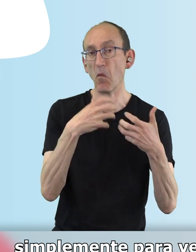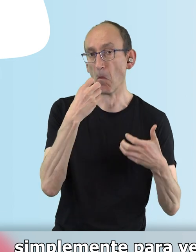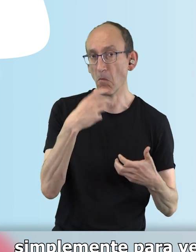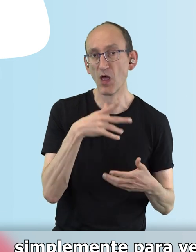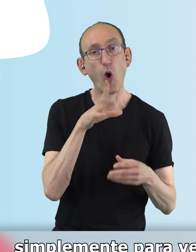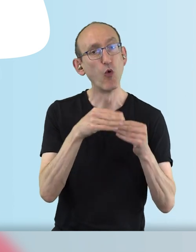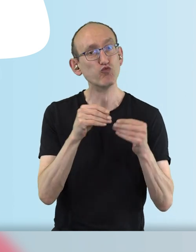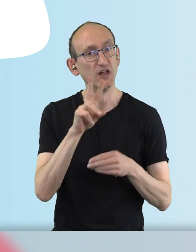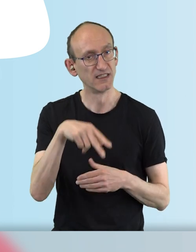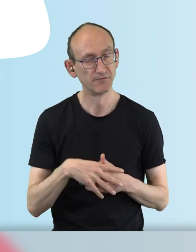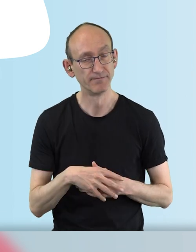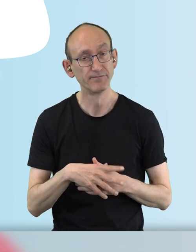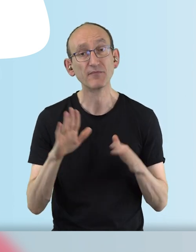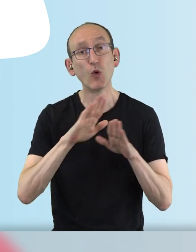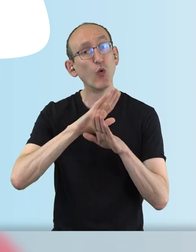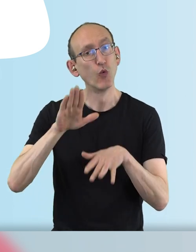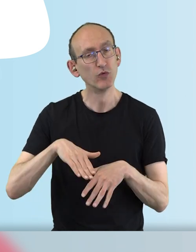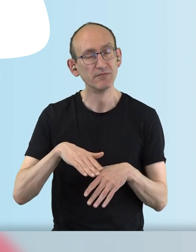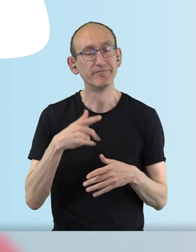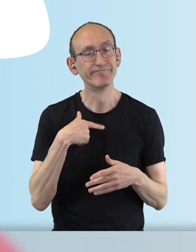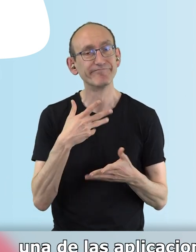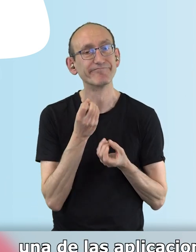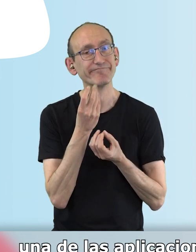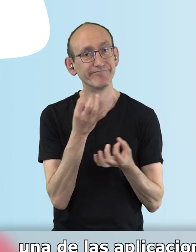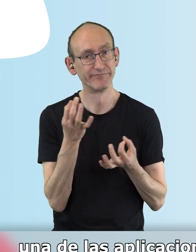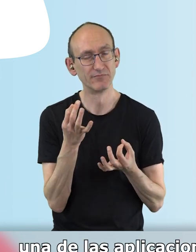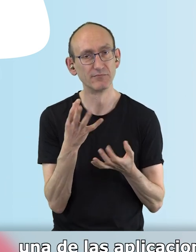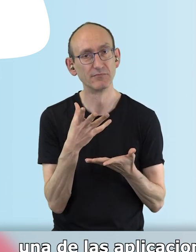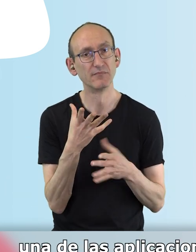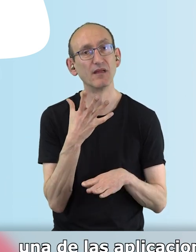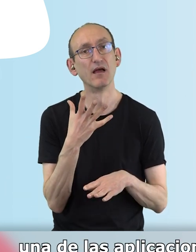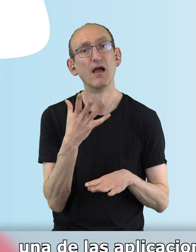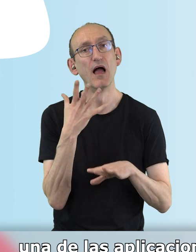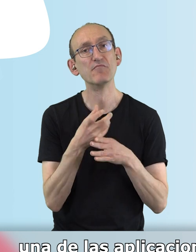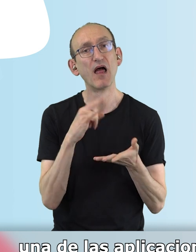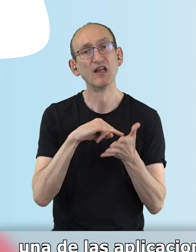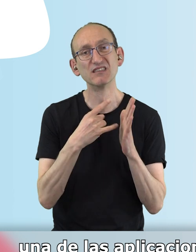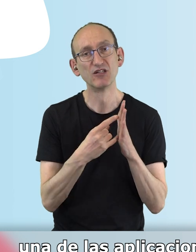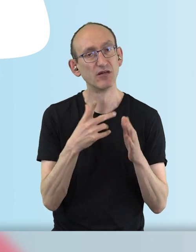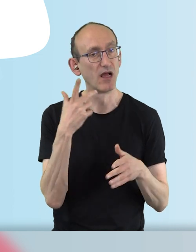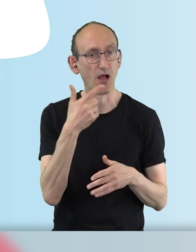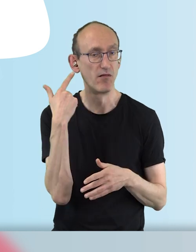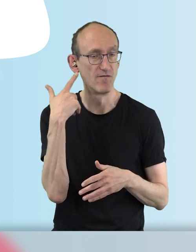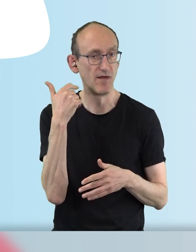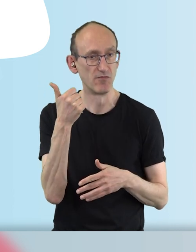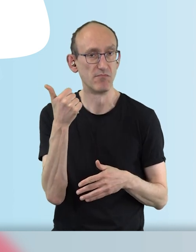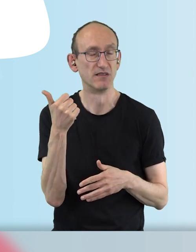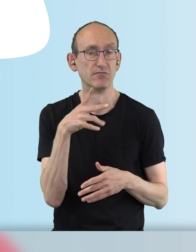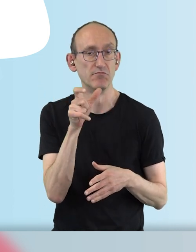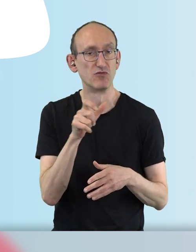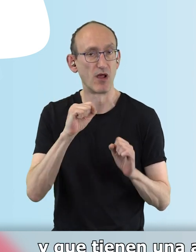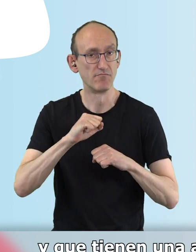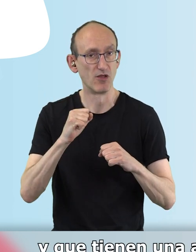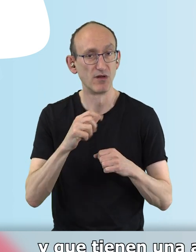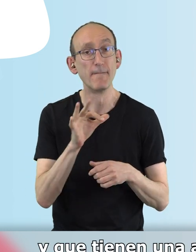y si les son útiles. Y por último, quiero comentar una de las aplicaciones de tecnología pues más conocidas por las personas